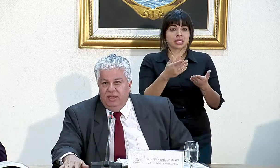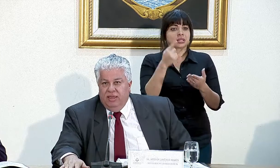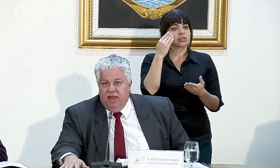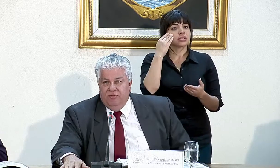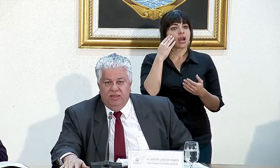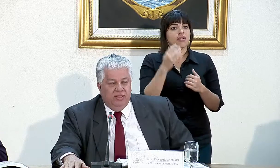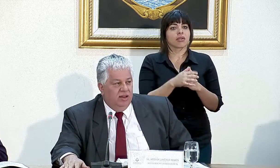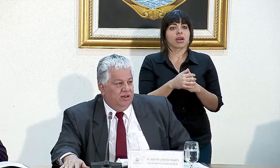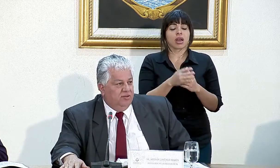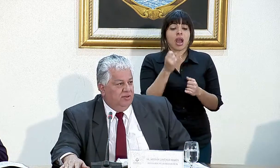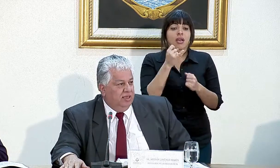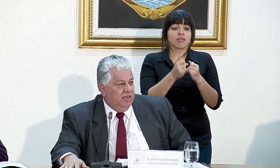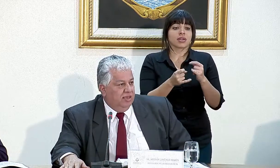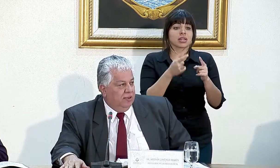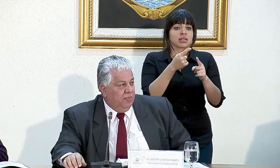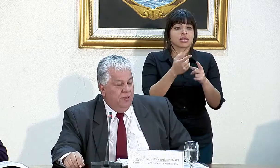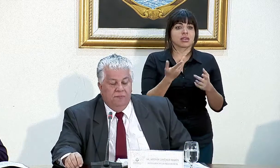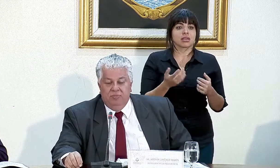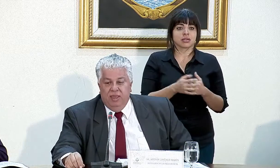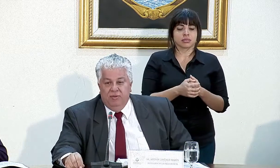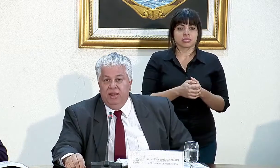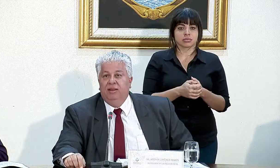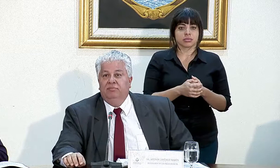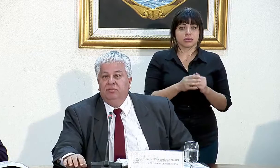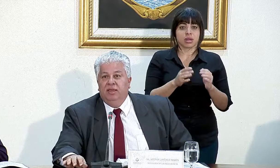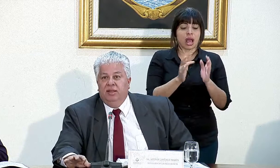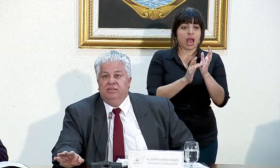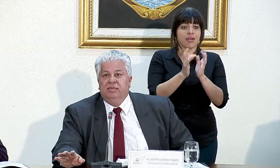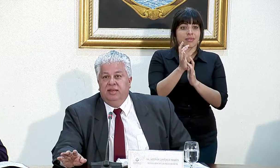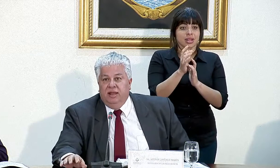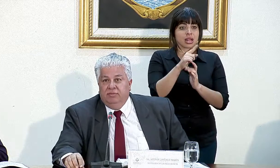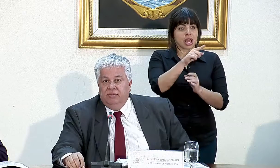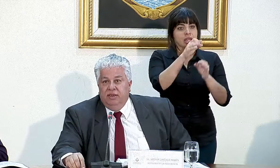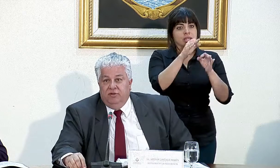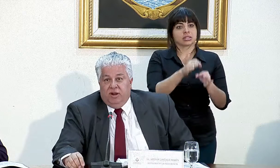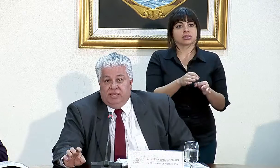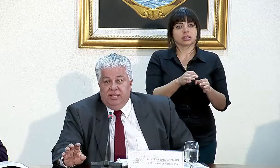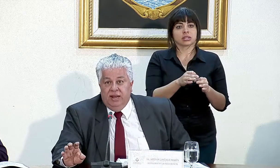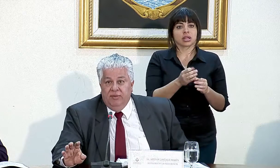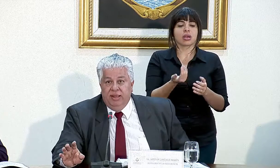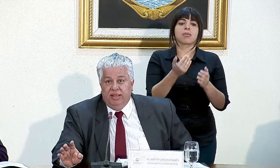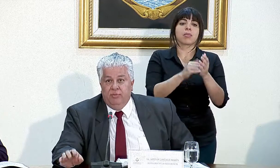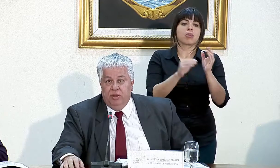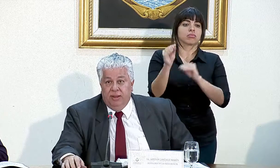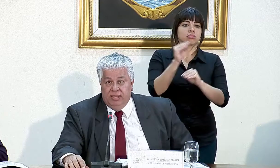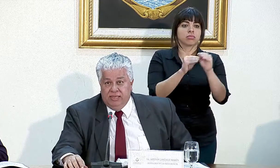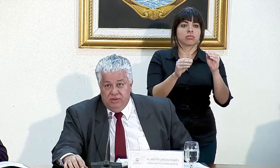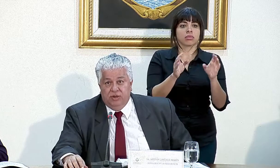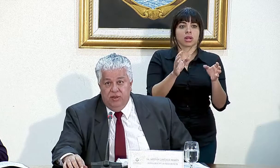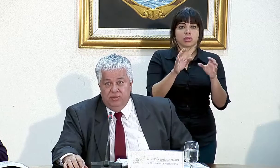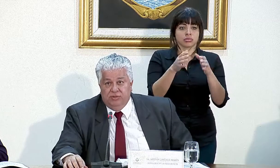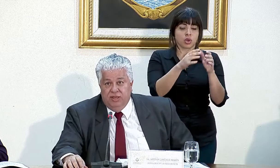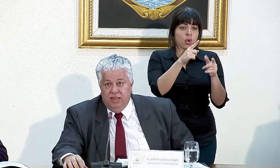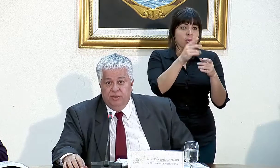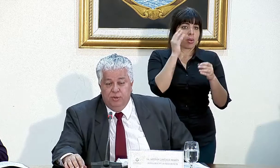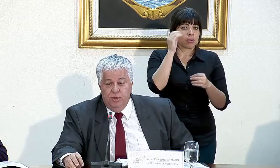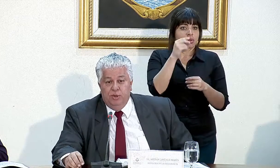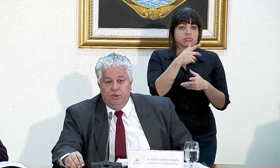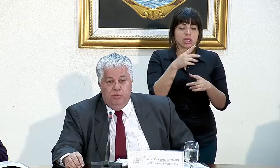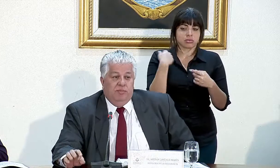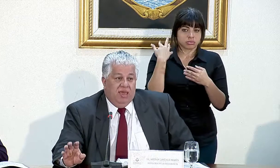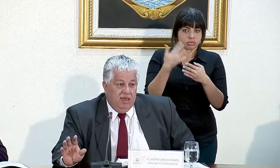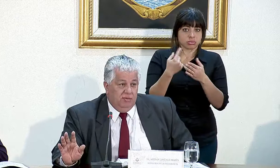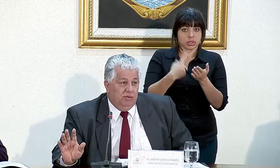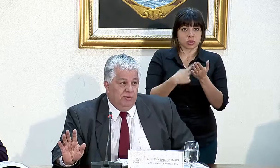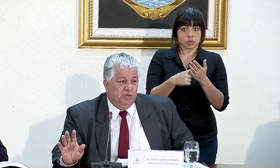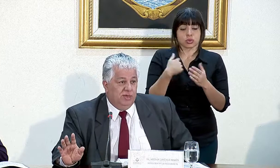sabe que a fin de abril él decidirá y reorganizará el gabinete como le parece, y eso es lo que ha venido sosteniendo.